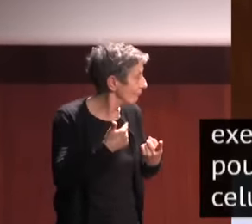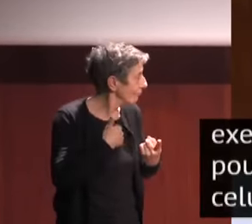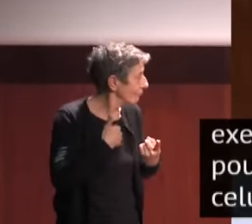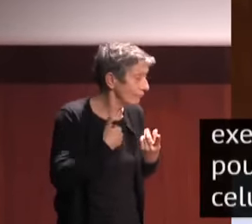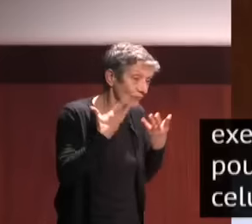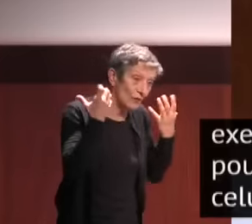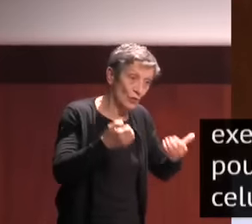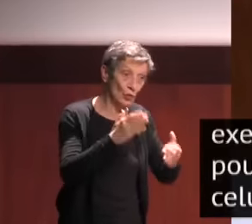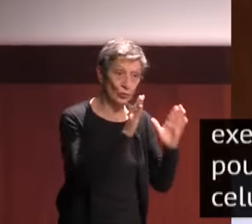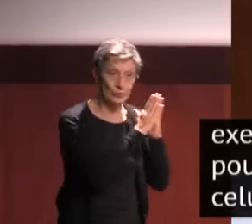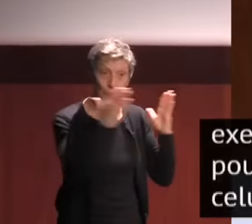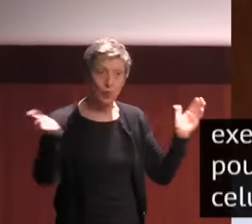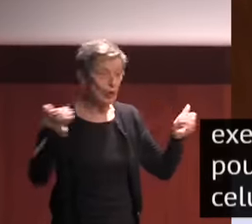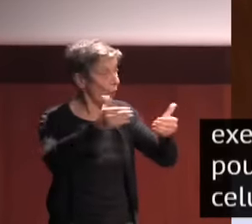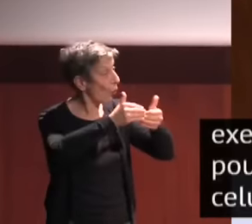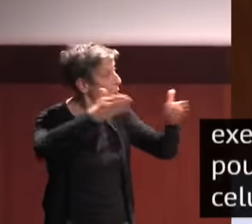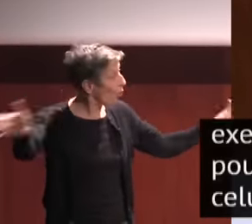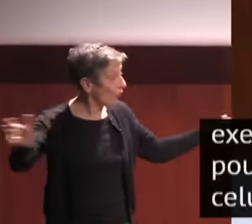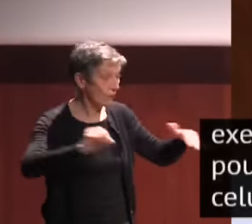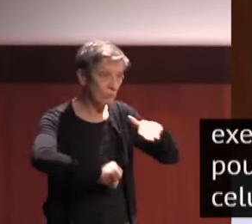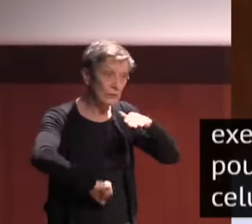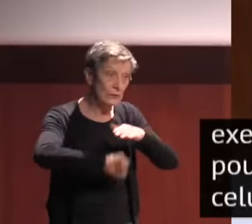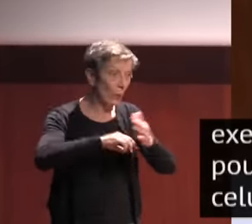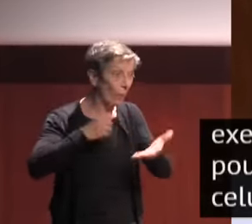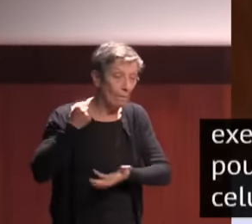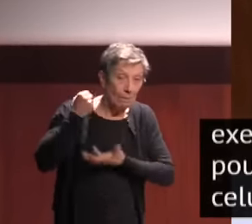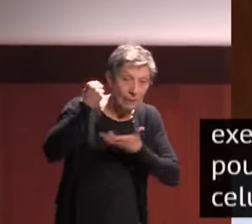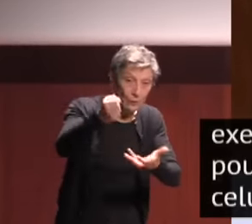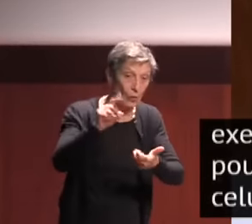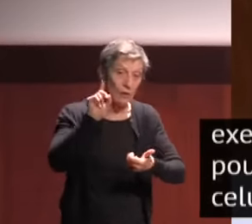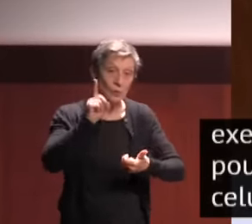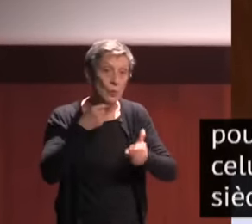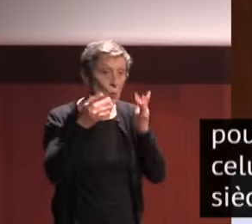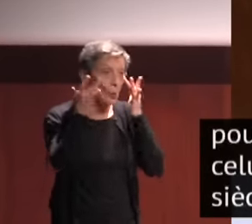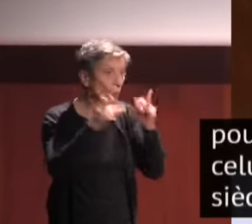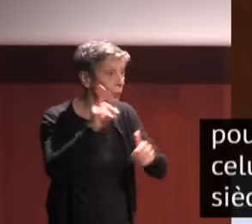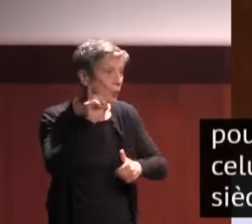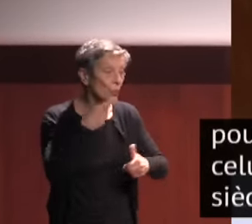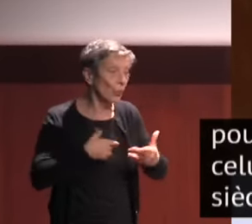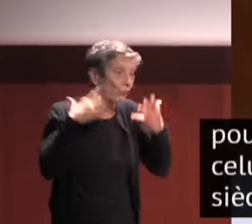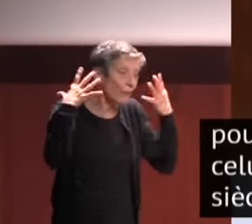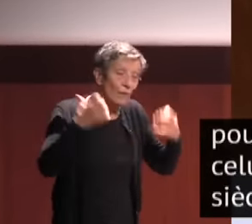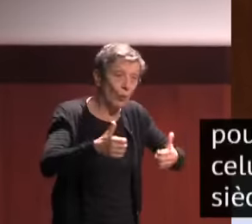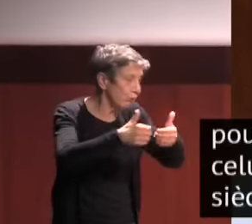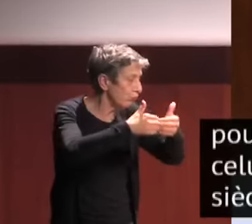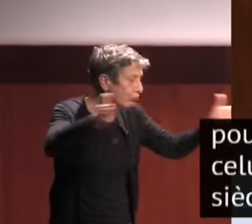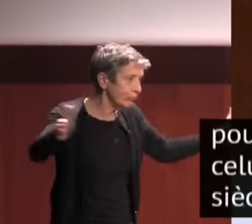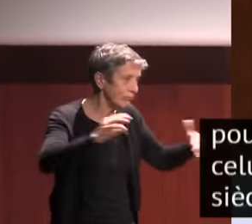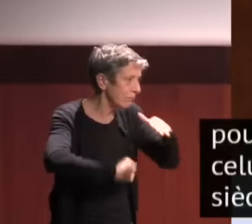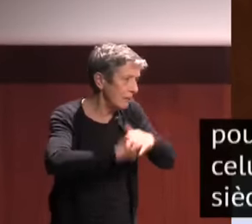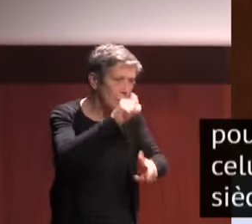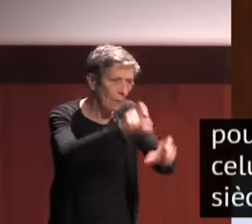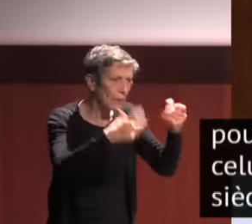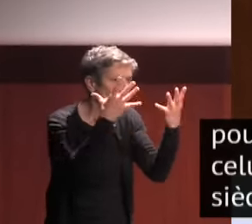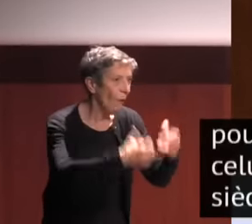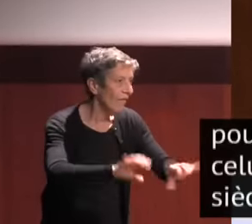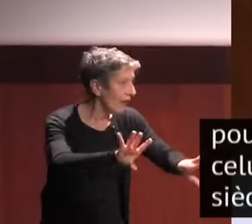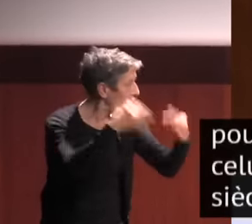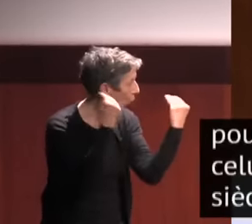cette bibliothèque pour ouvrir le patrimoine sourd, la culture sourde à un maximum de personnes qui ont envie de la